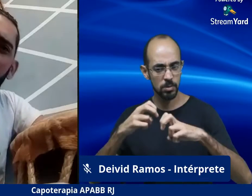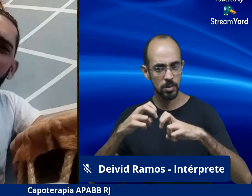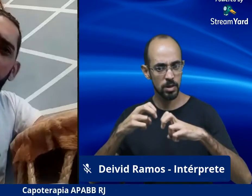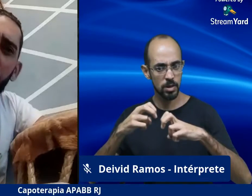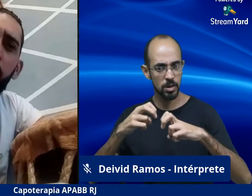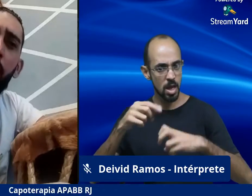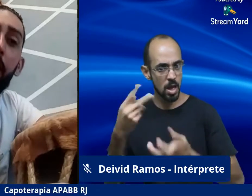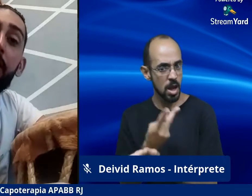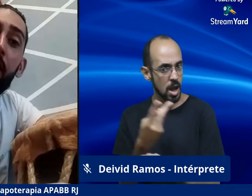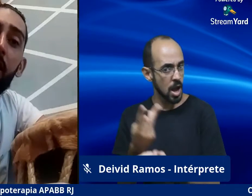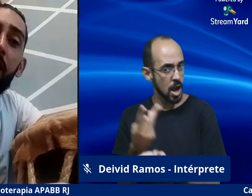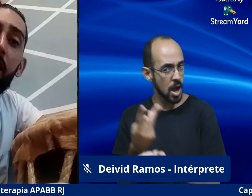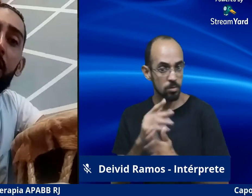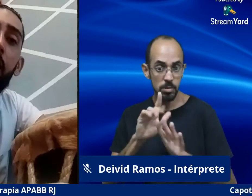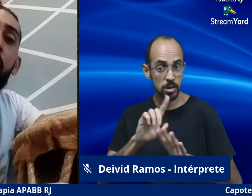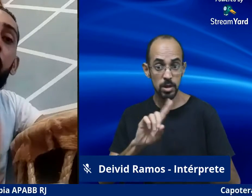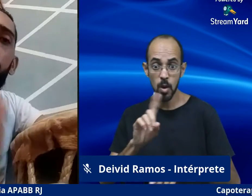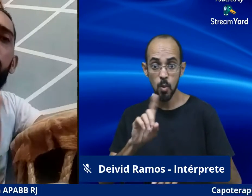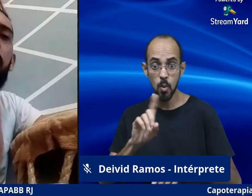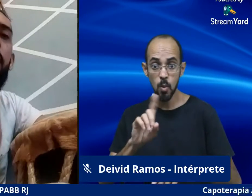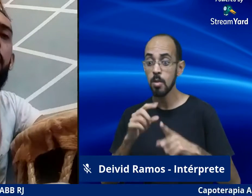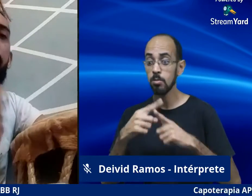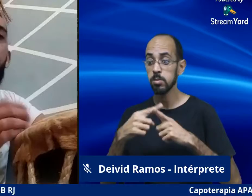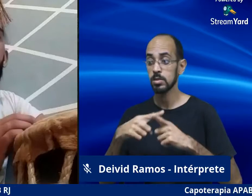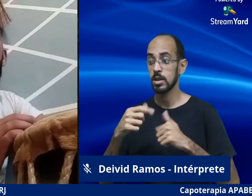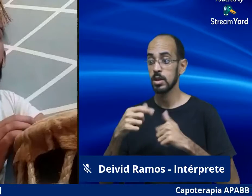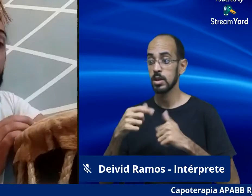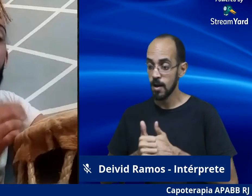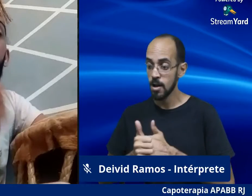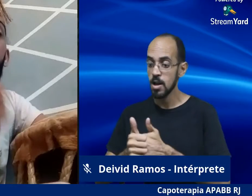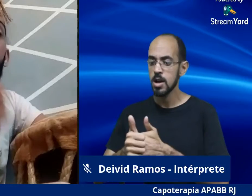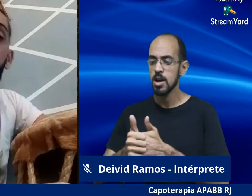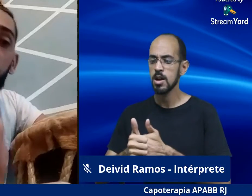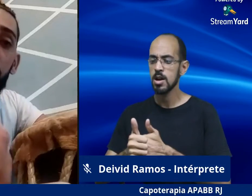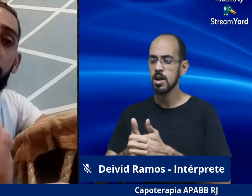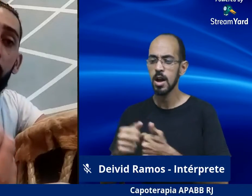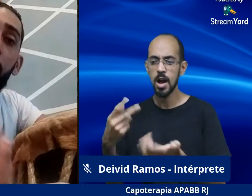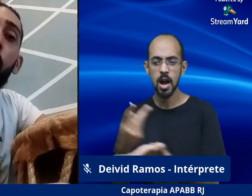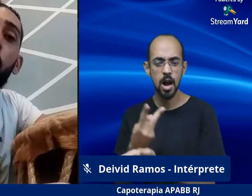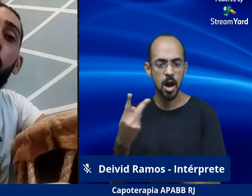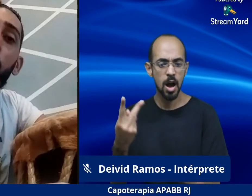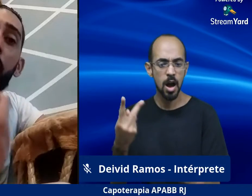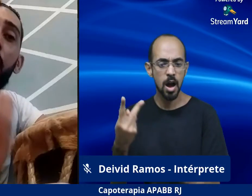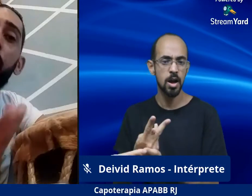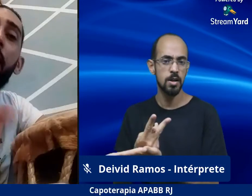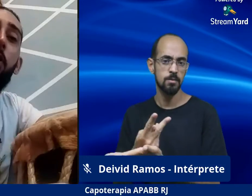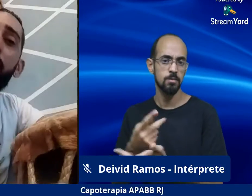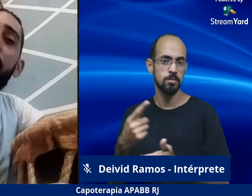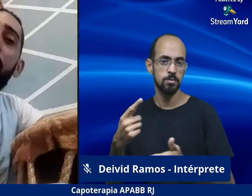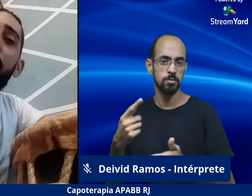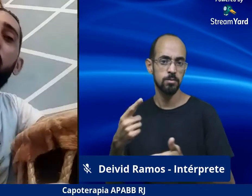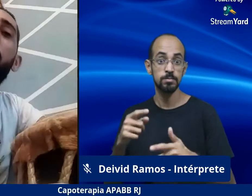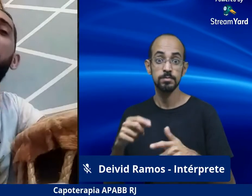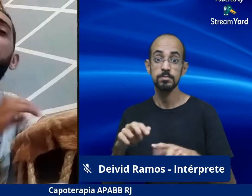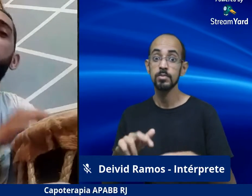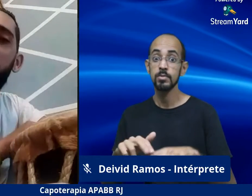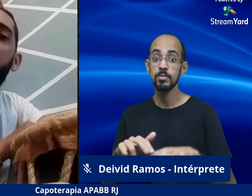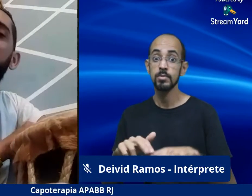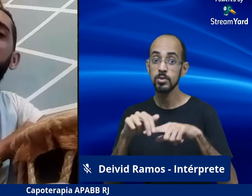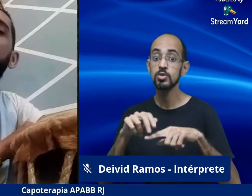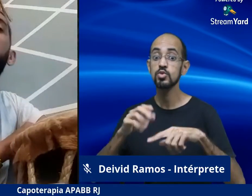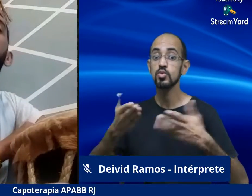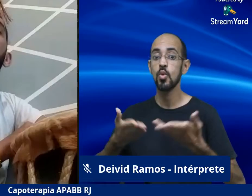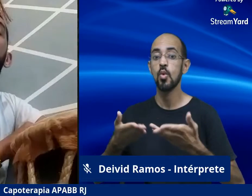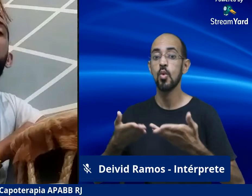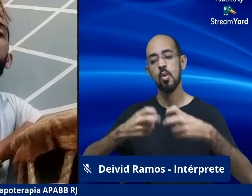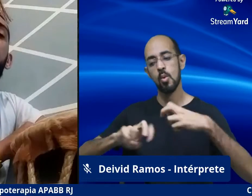a capoeira foi perseguida injustamente. Tão injusto que hoje a capoeira é reconhecida como patrimônio